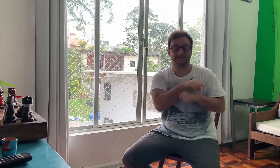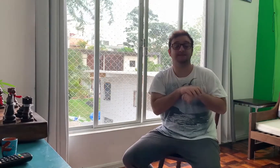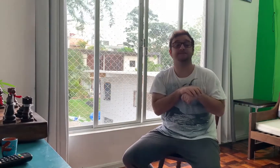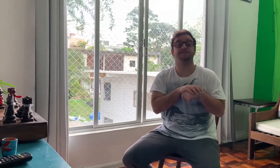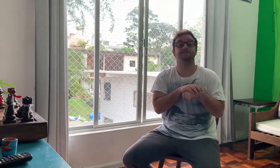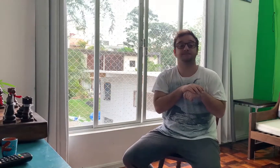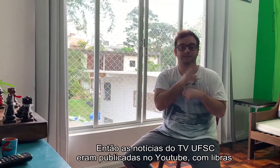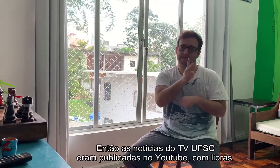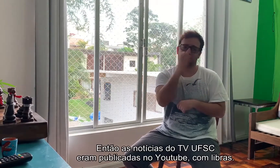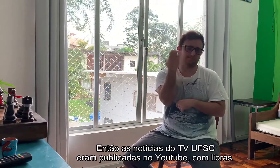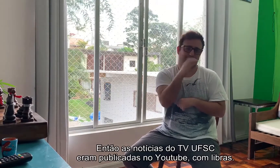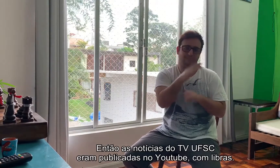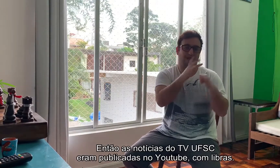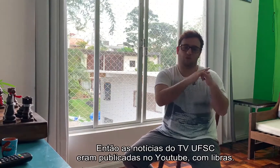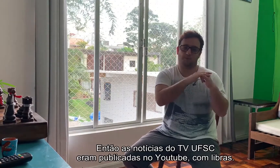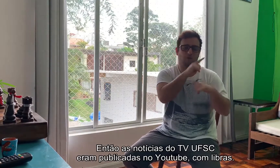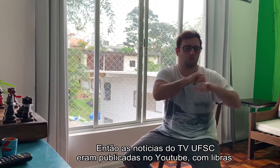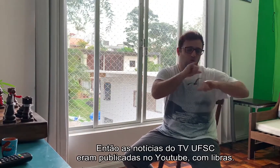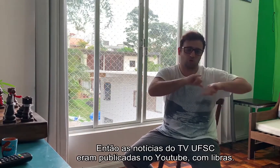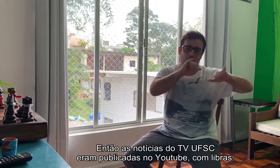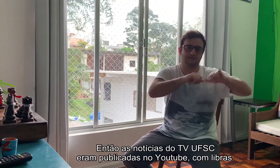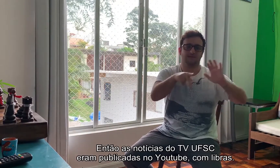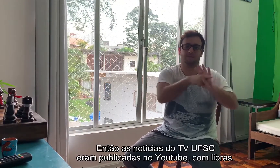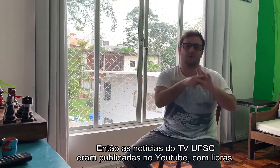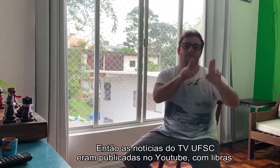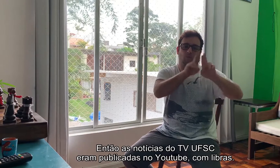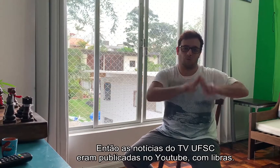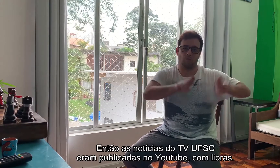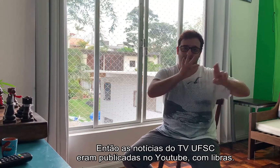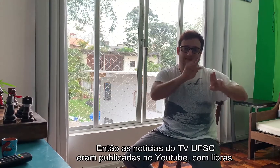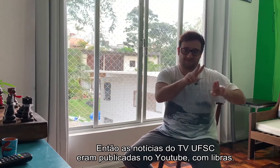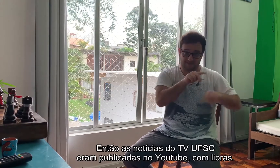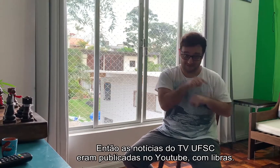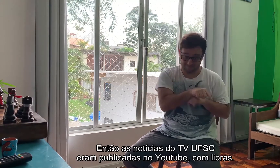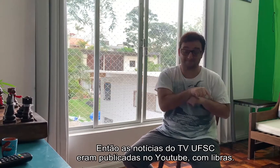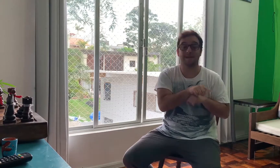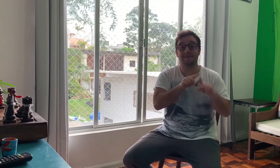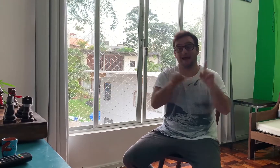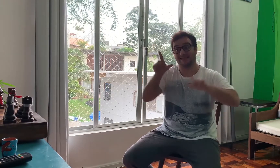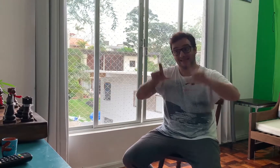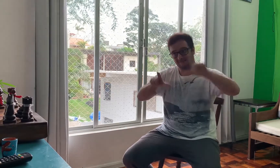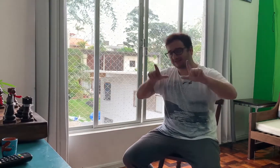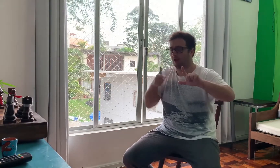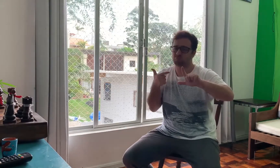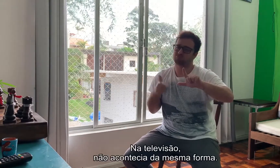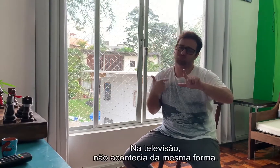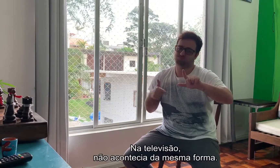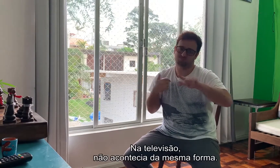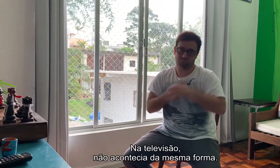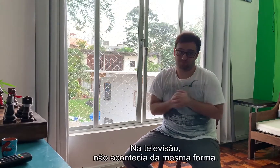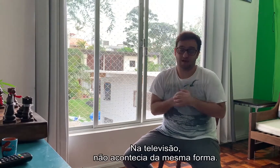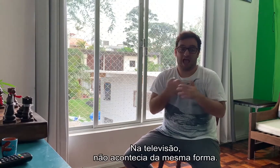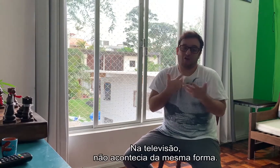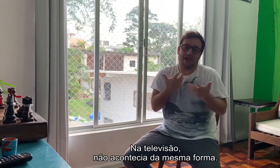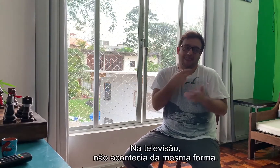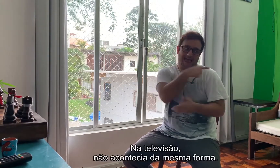lá bom então as notícias do TV UFSC eram publicadas no YouTube com libras na